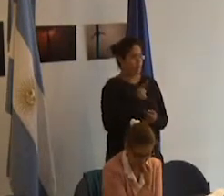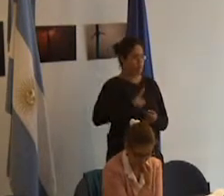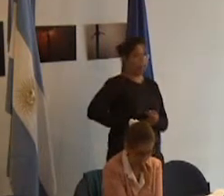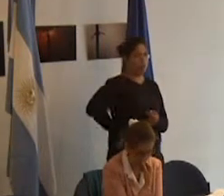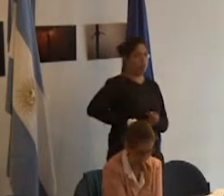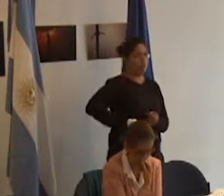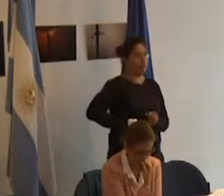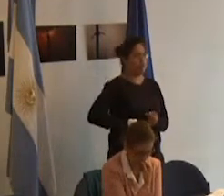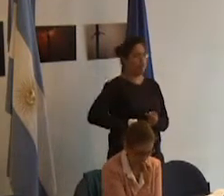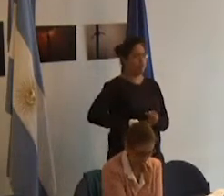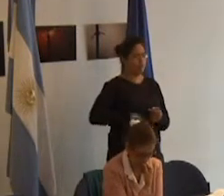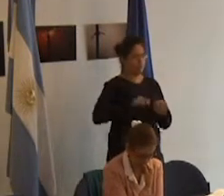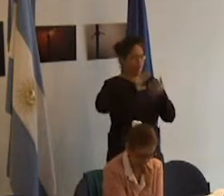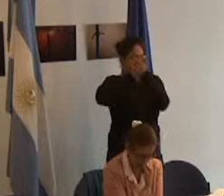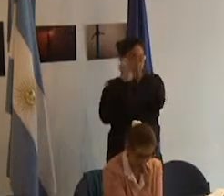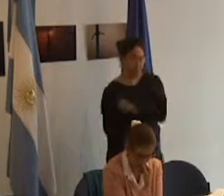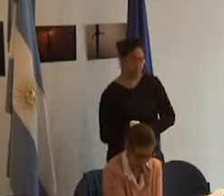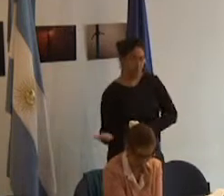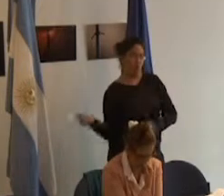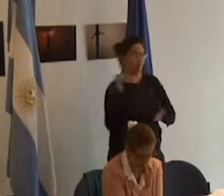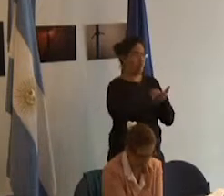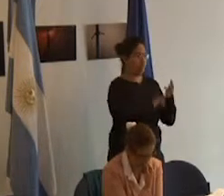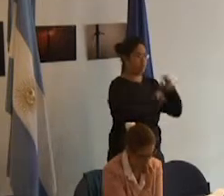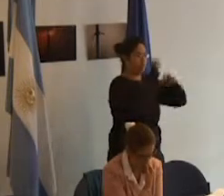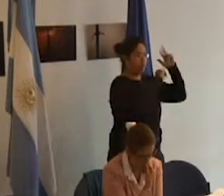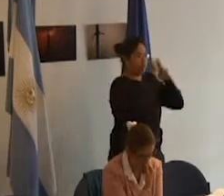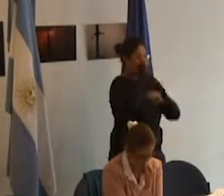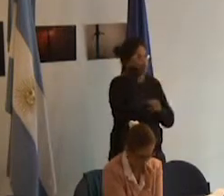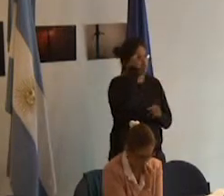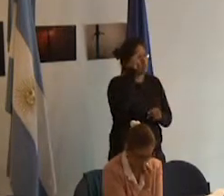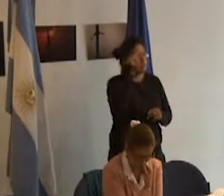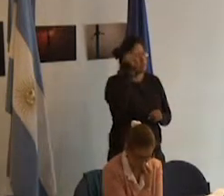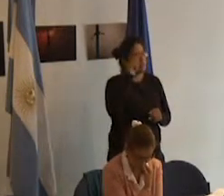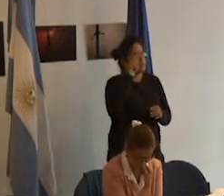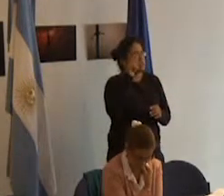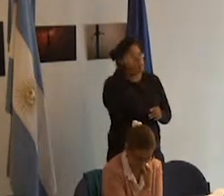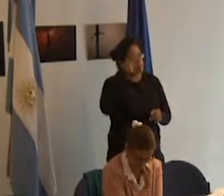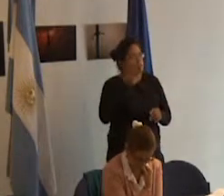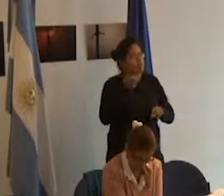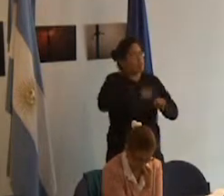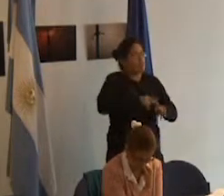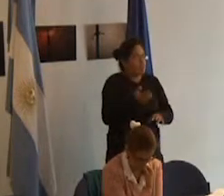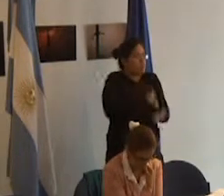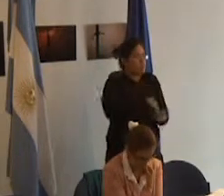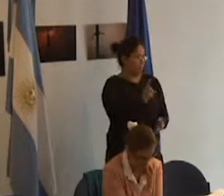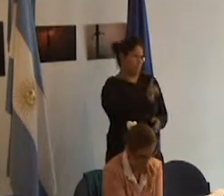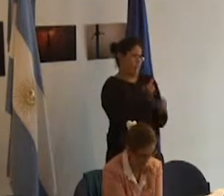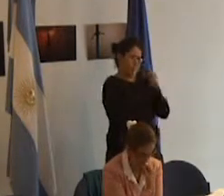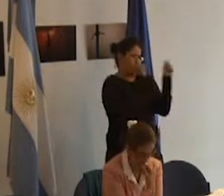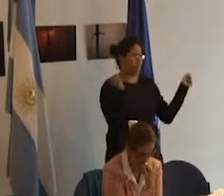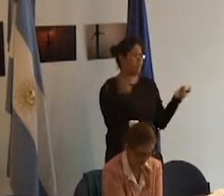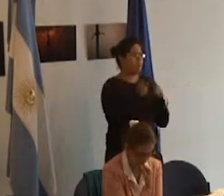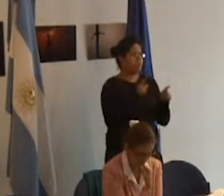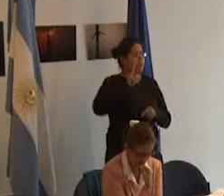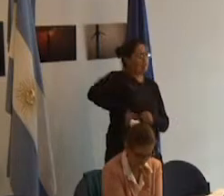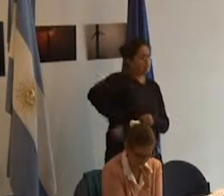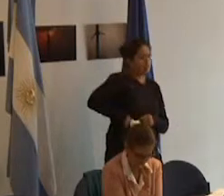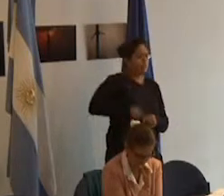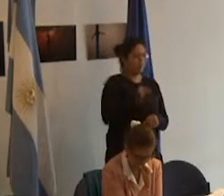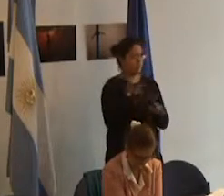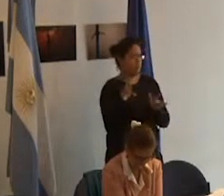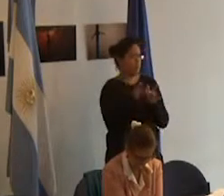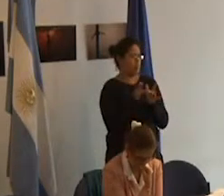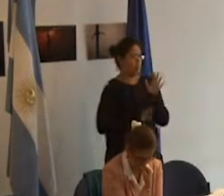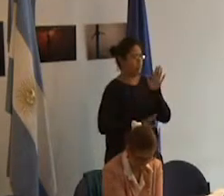que la escuela tiene que destruirse y volverse a inventar, porque eso no va a ser posible. Por supuesto, la escuela es